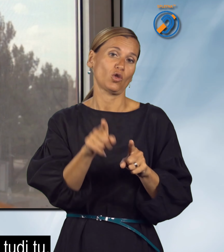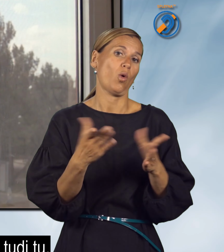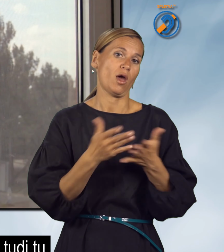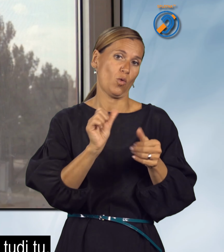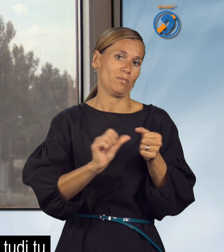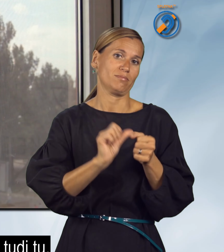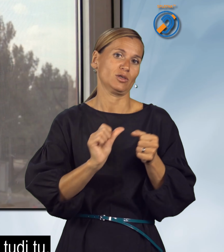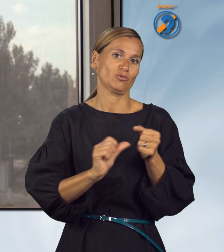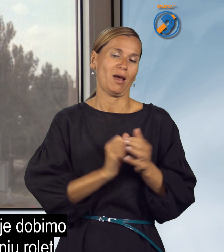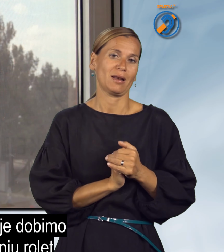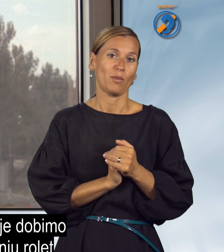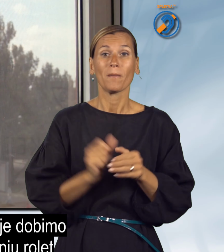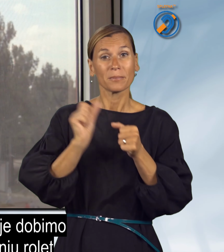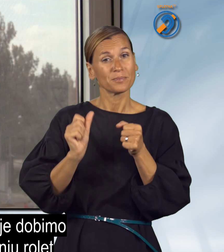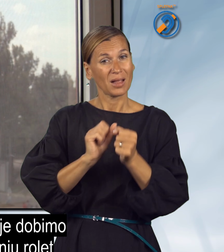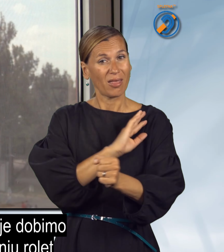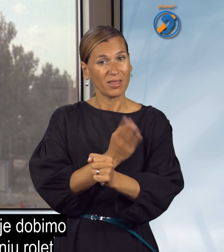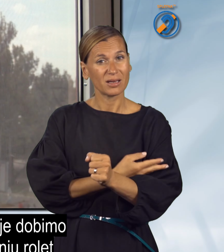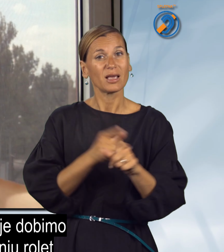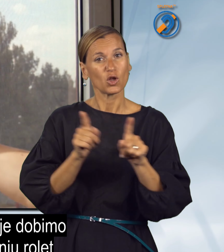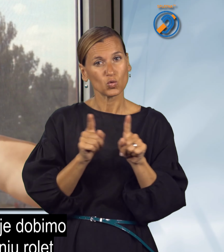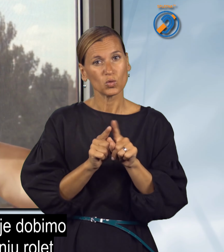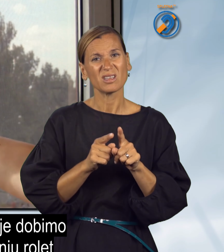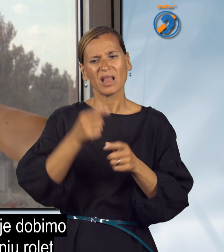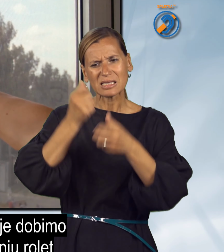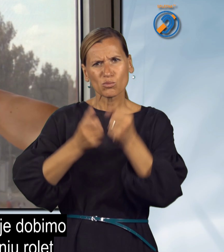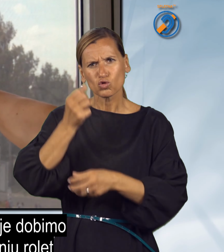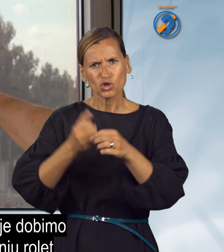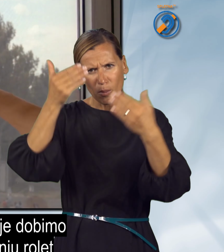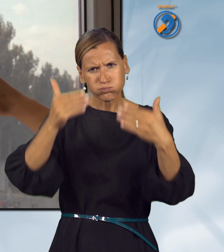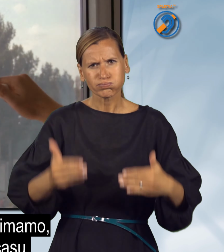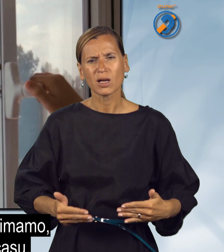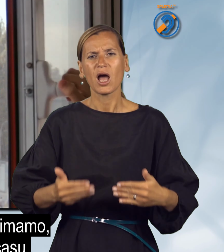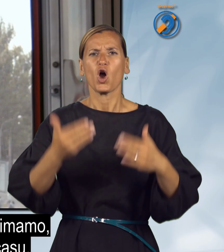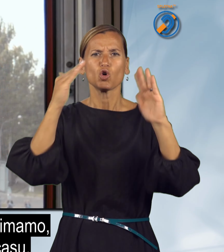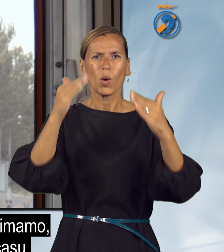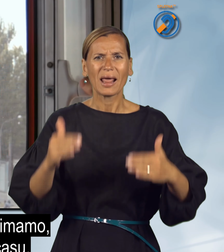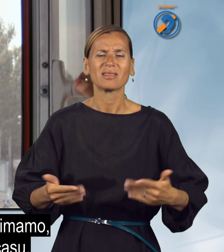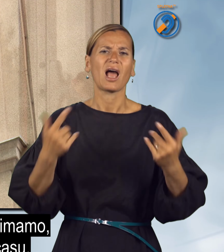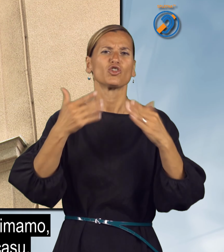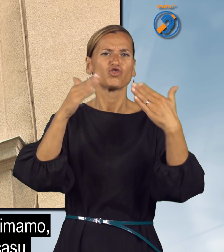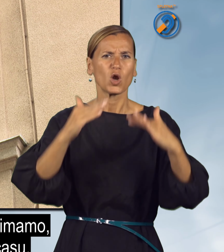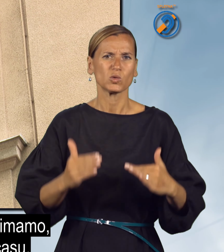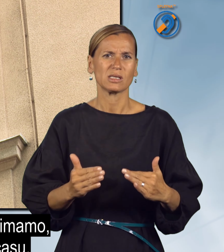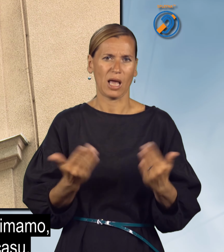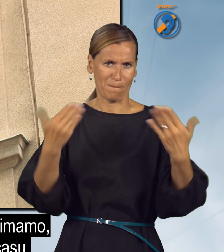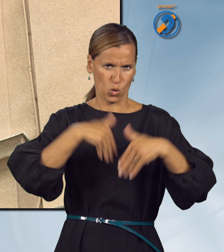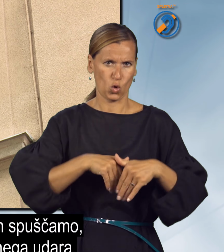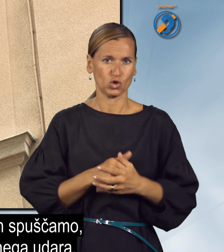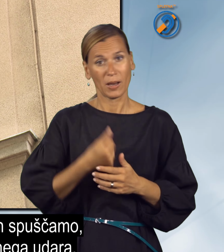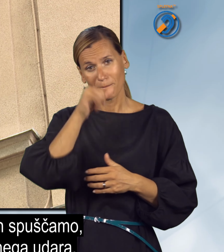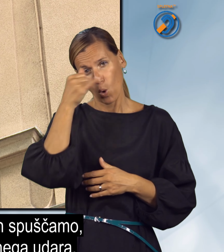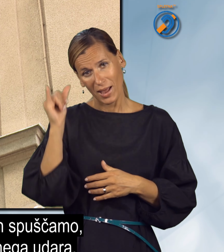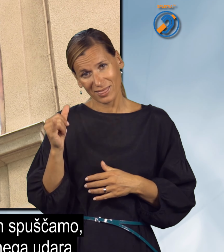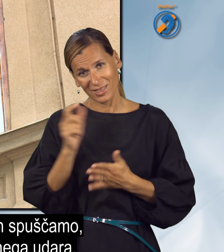tudi to. Prihranek energije dobimo tudi za spuščanjem ali rolet ali žaluzij, kar pač imamo v nočnem času.